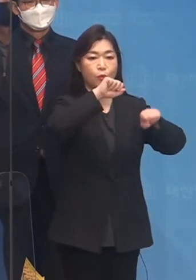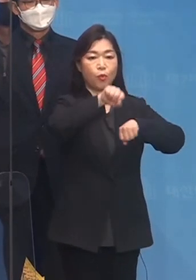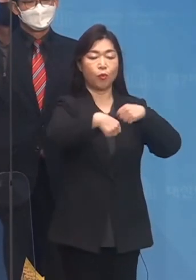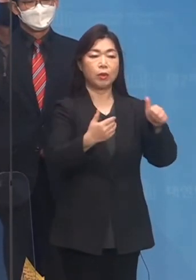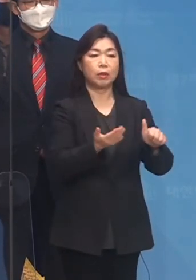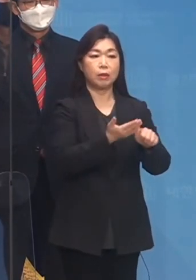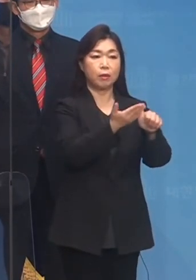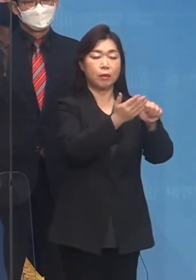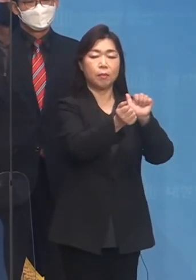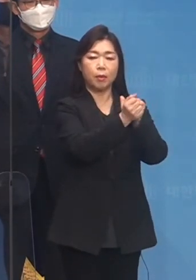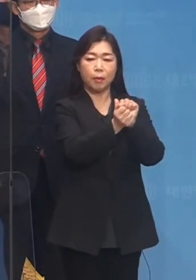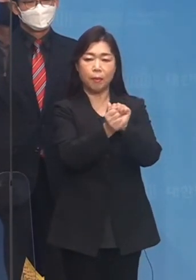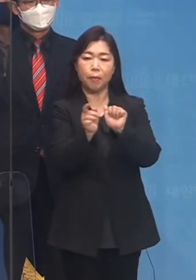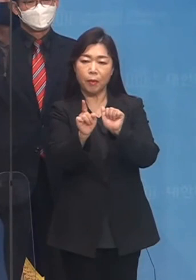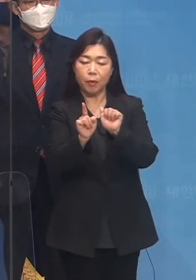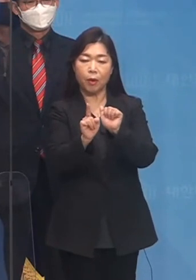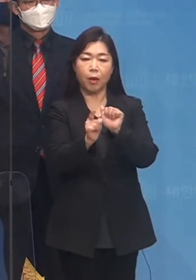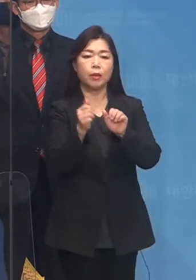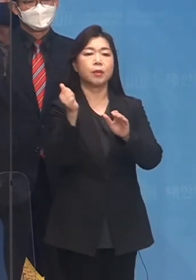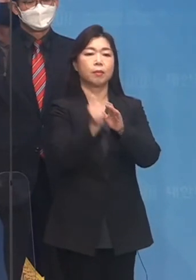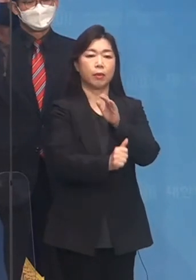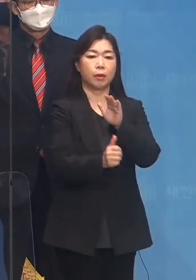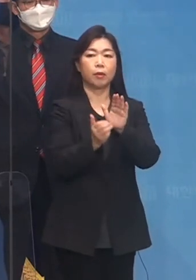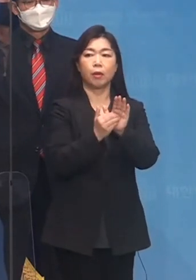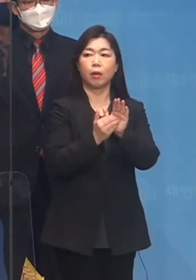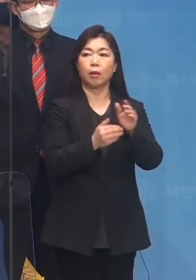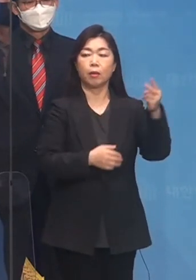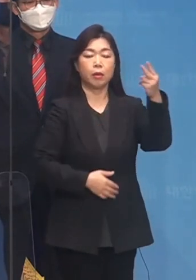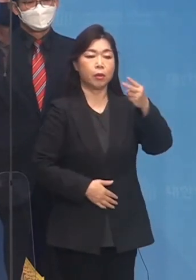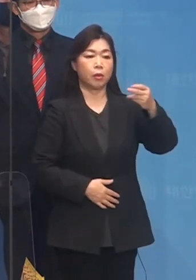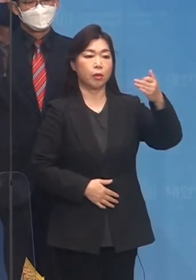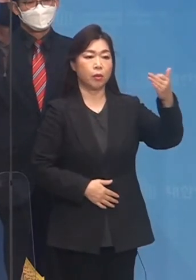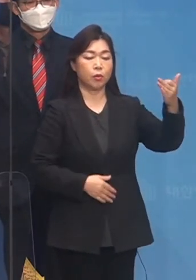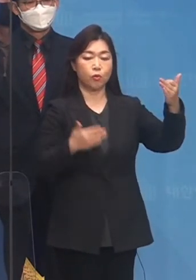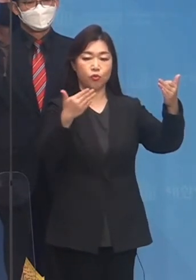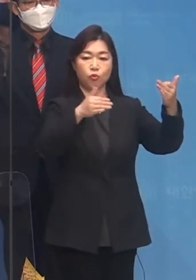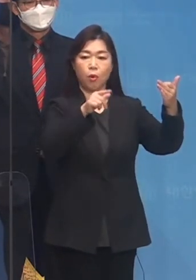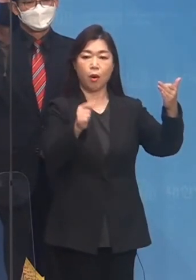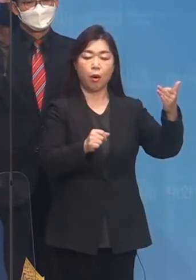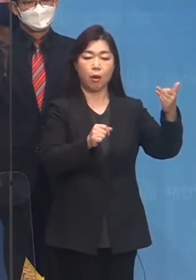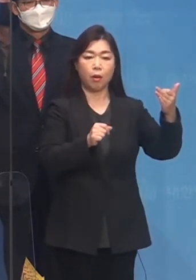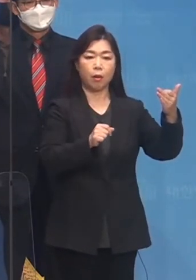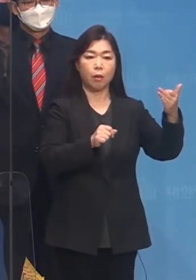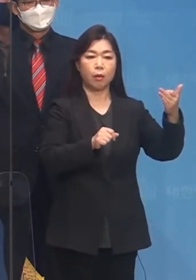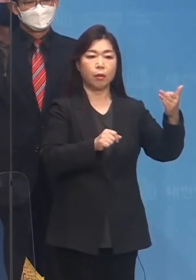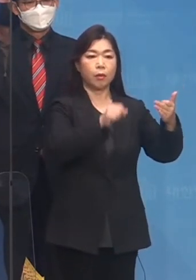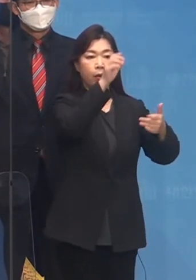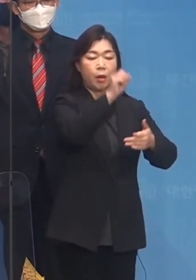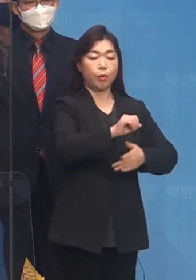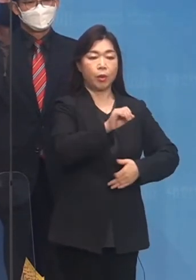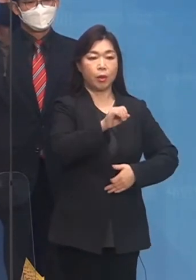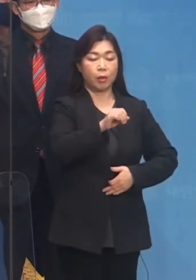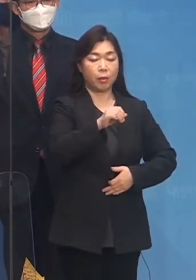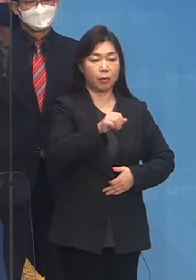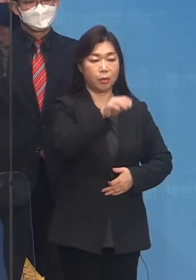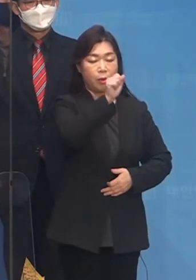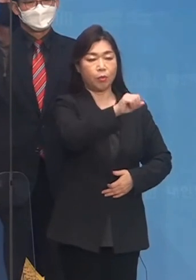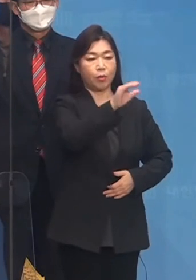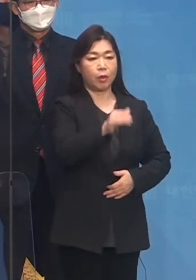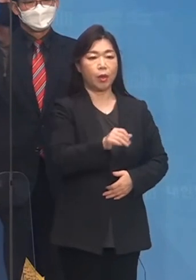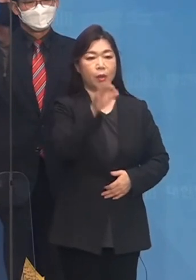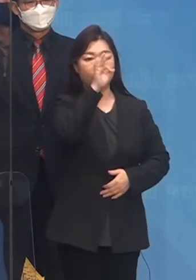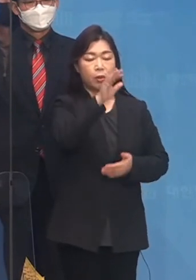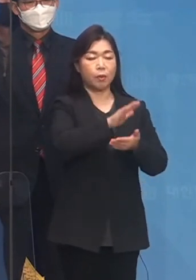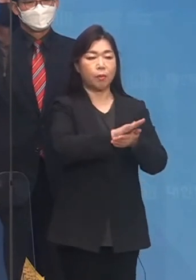방역도 실패했습니다. 2019년 9월 아프리카 돼지 열병이 첫 발생한 이후